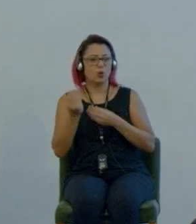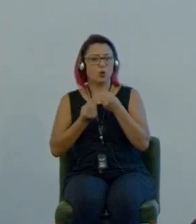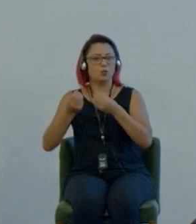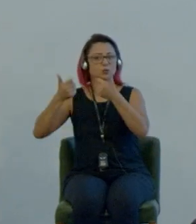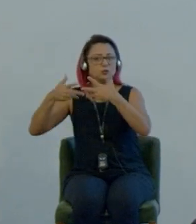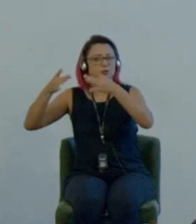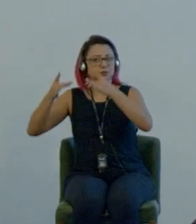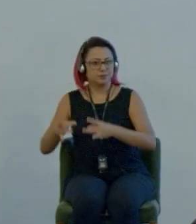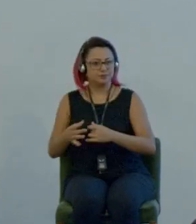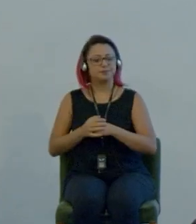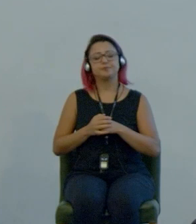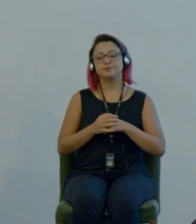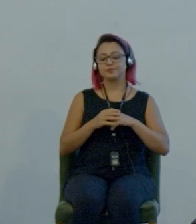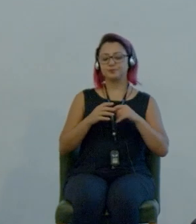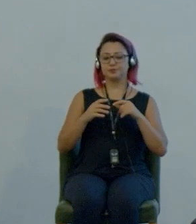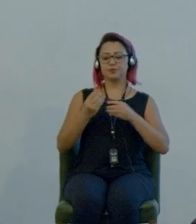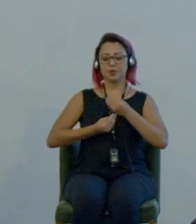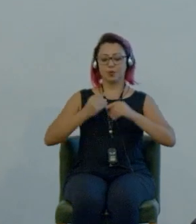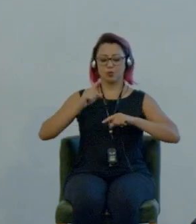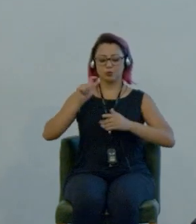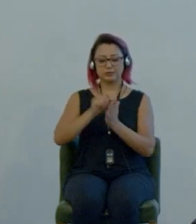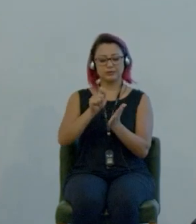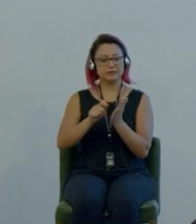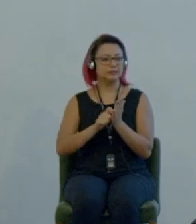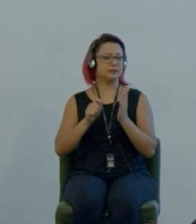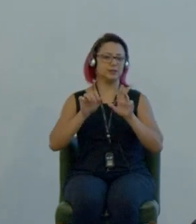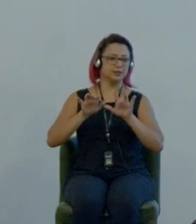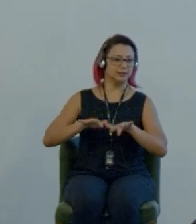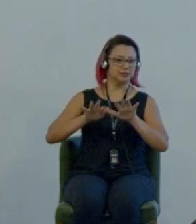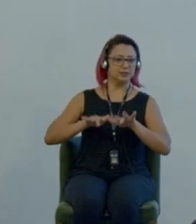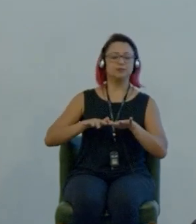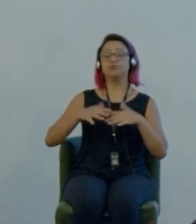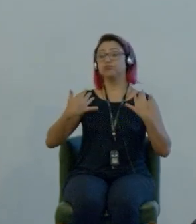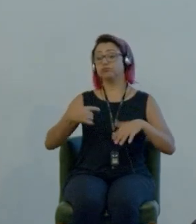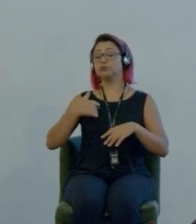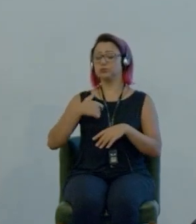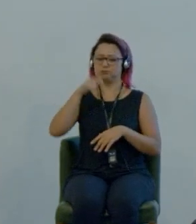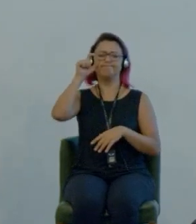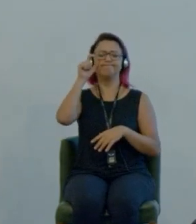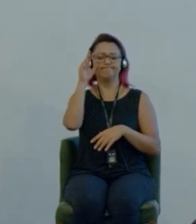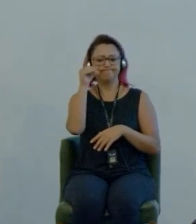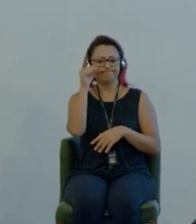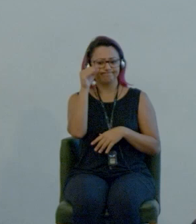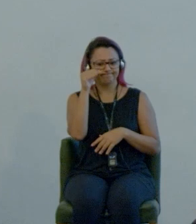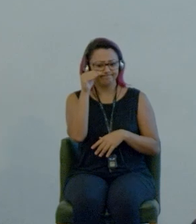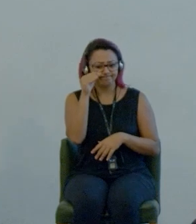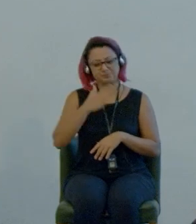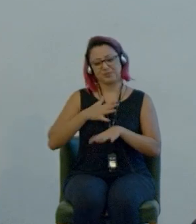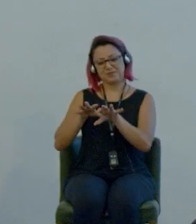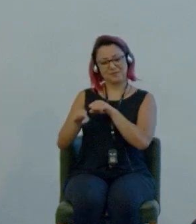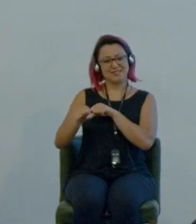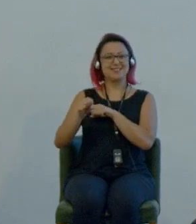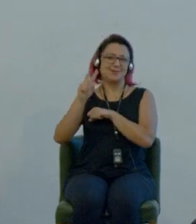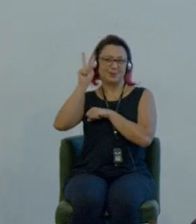de l'écriture qui m'intéresse énormément et qui vient de ma formation d'historienne des sciences, clairement, et qui vient